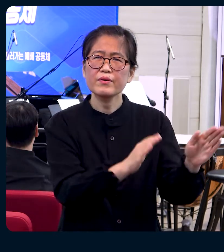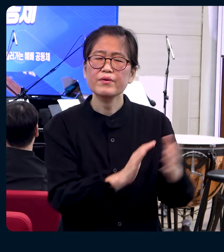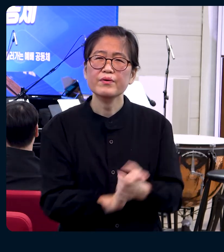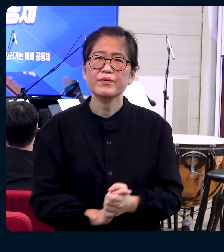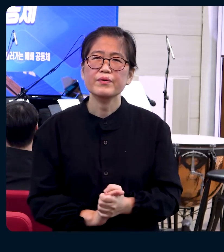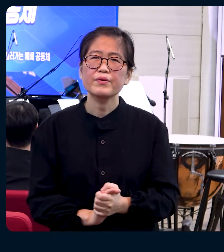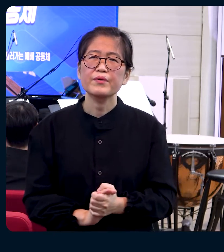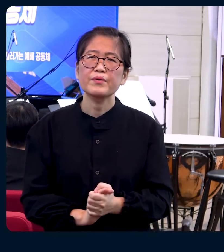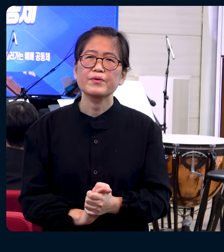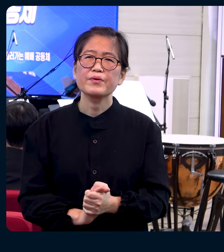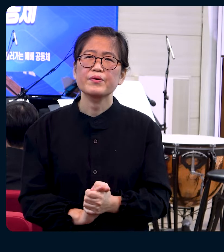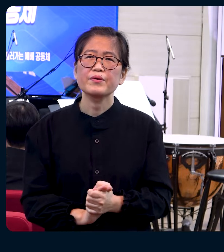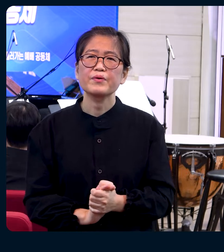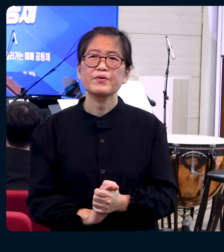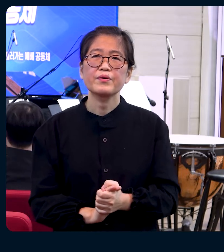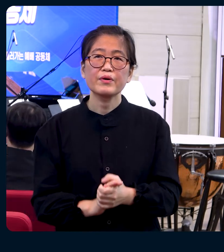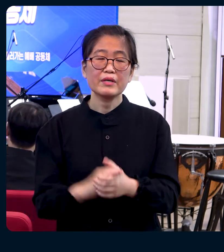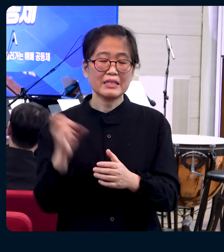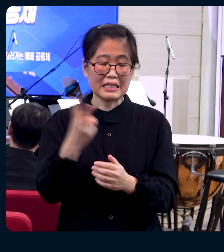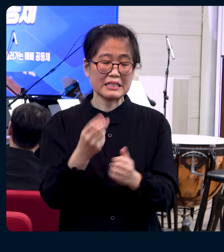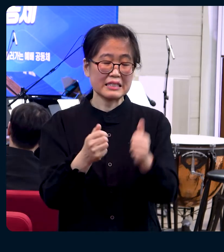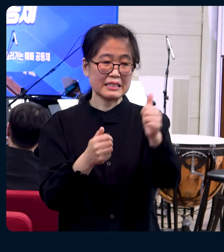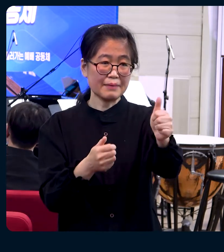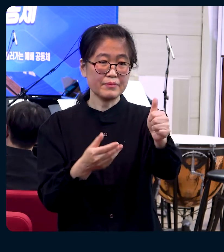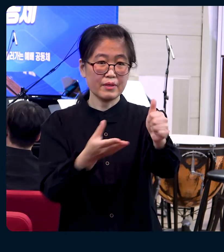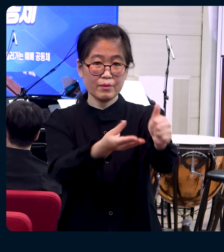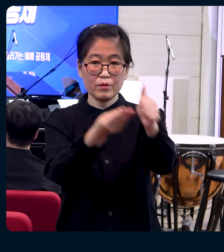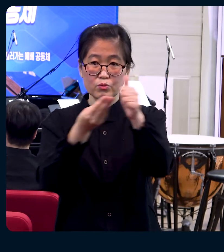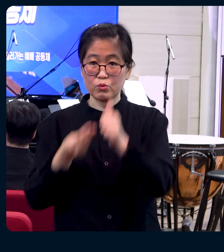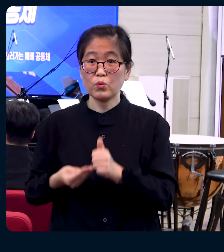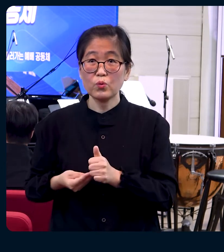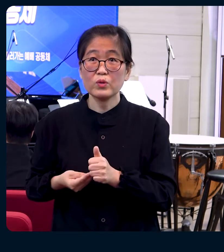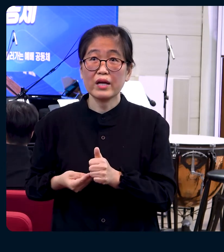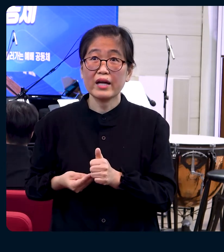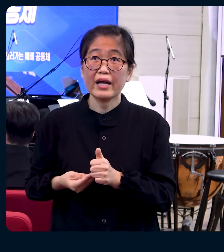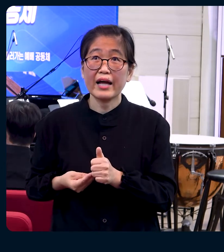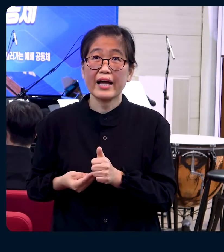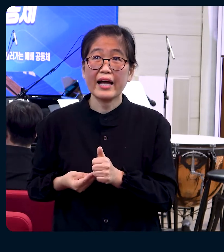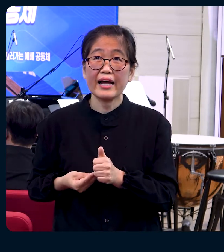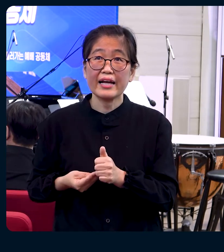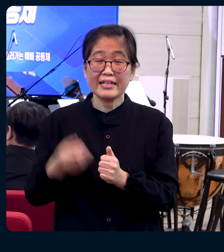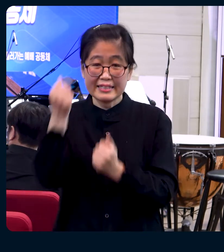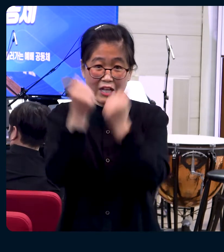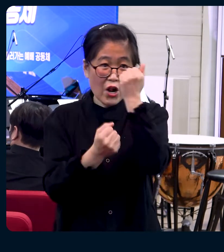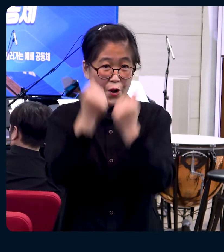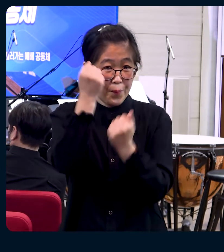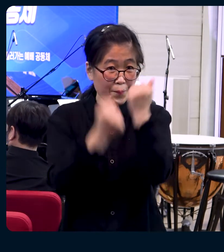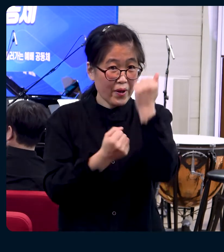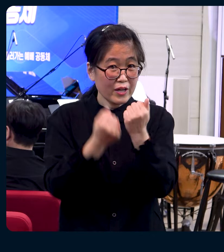조금 더 실감나게 설명드리기 위해서 우리 다시 저분을 제가 초대하겠습니다.